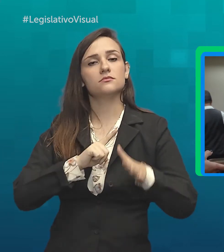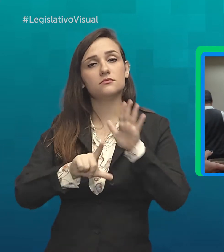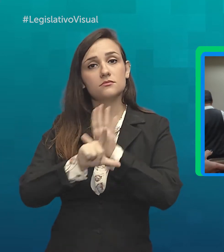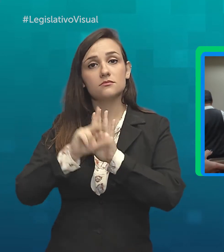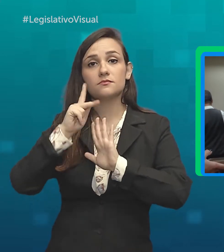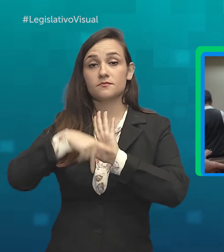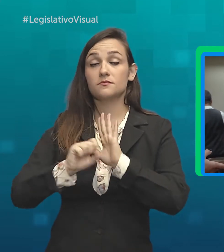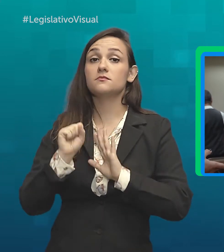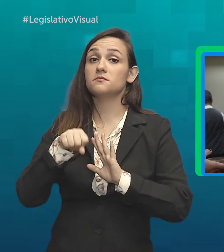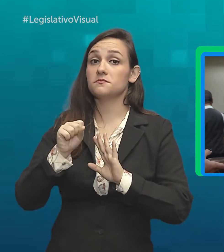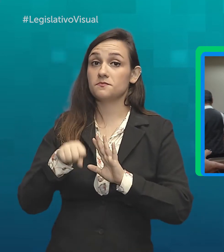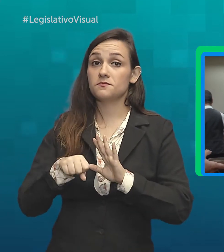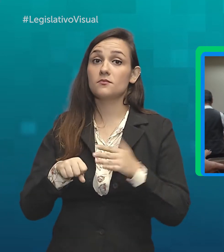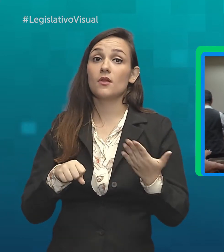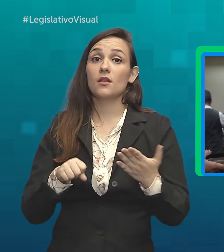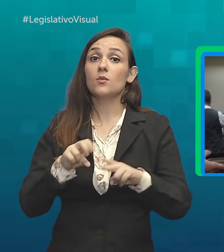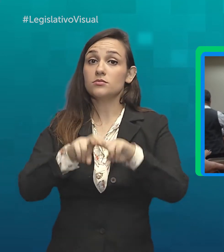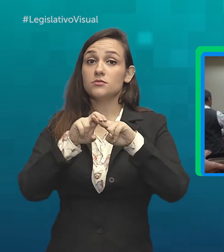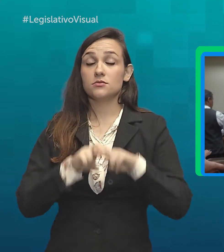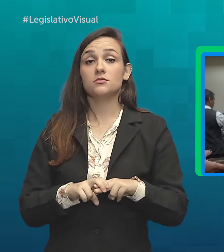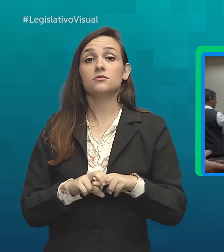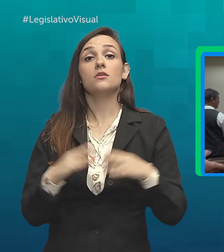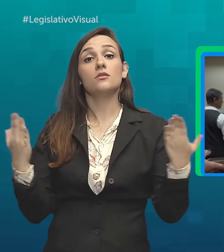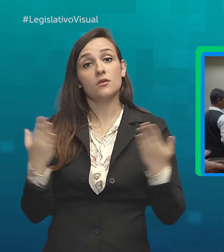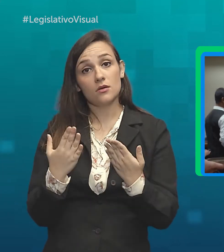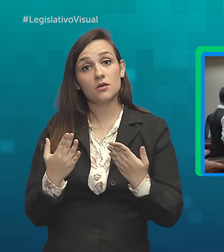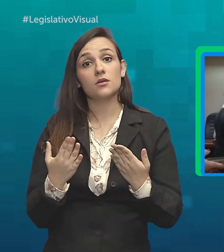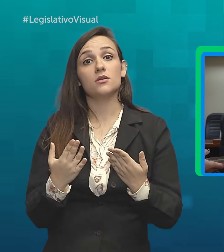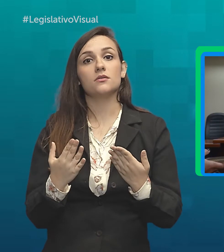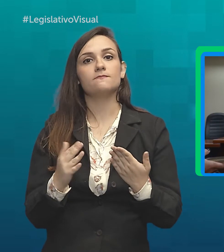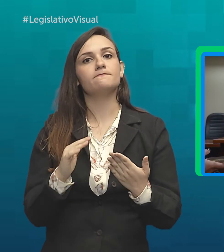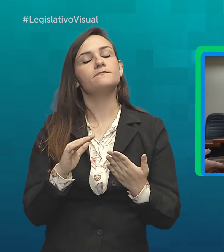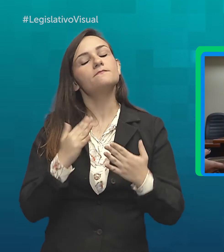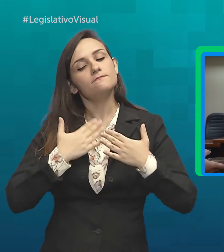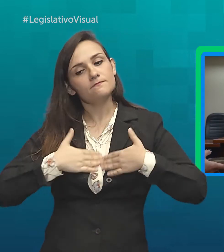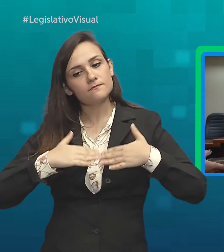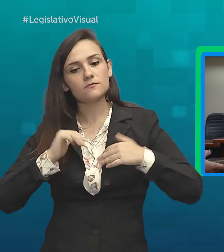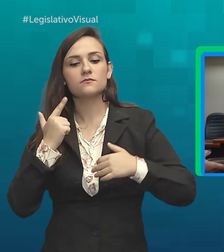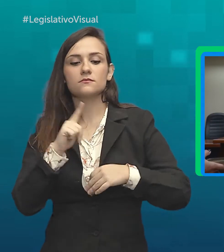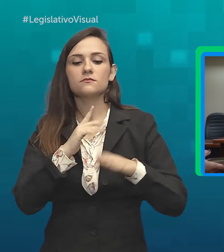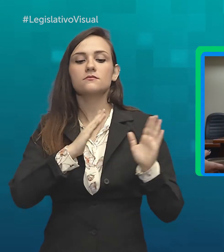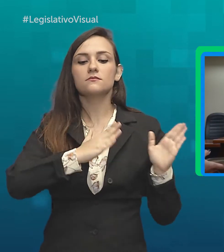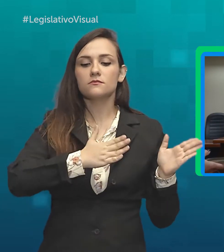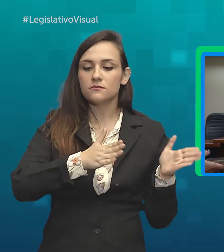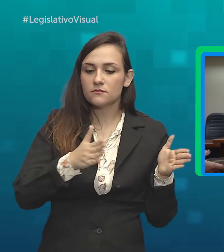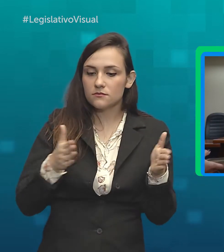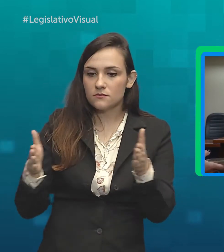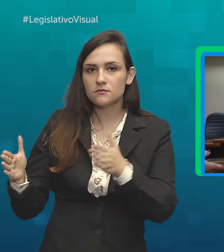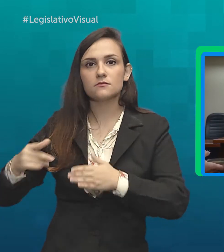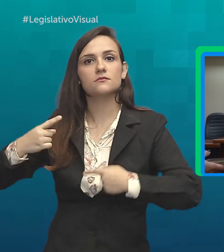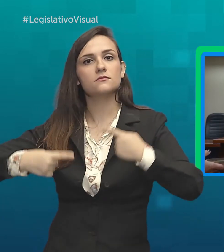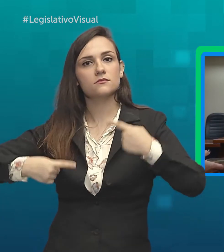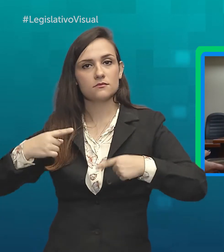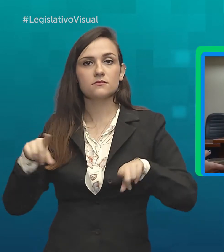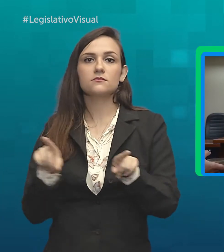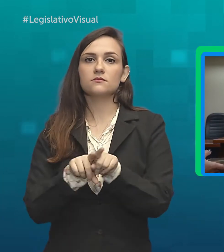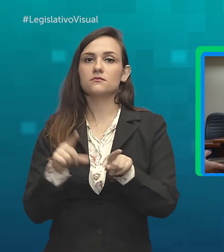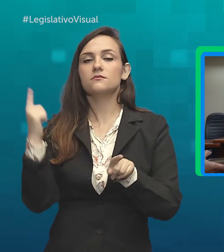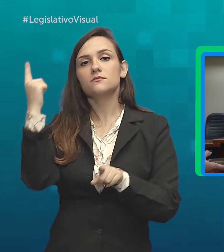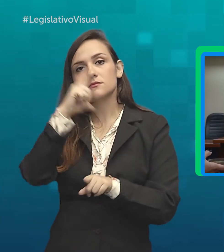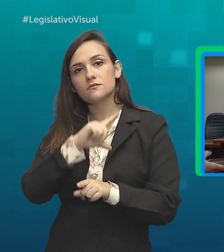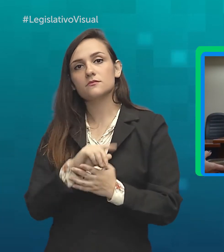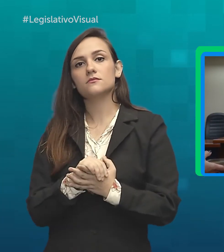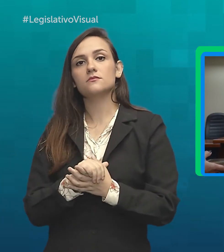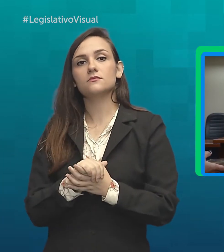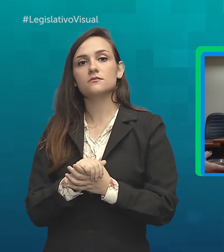tamanha magnitude desse projeto e votar. Então, obviamente que agora a gente começa a ter essas discussões